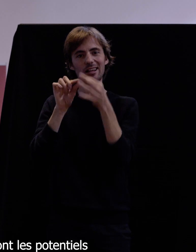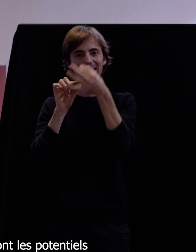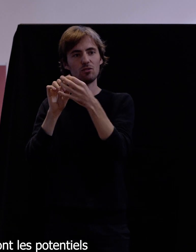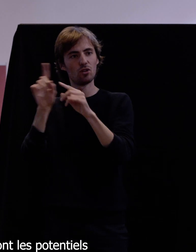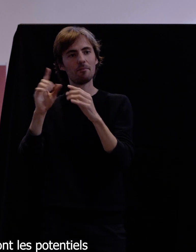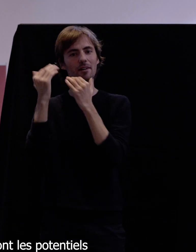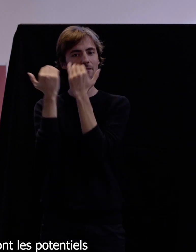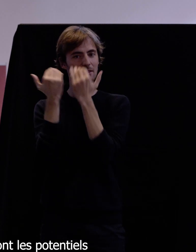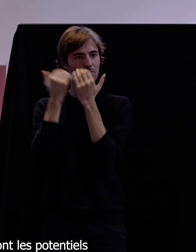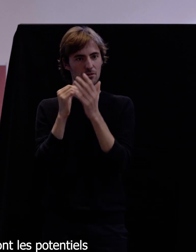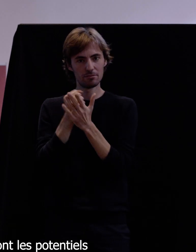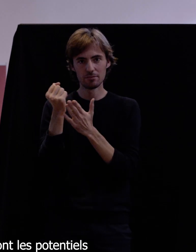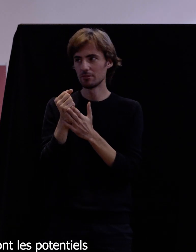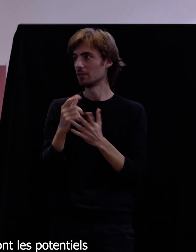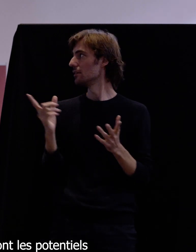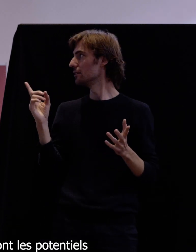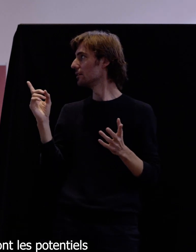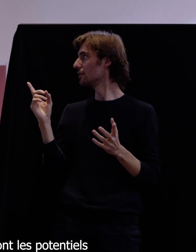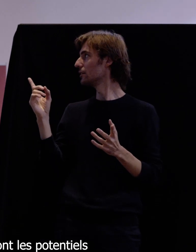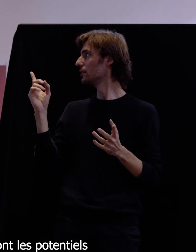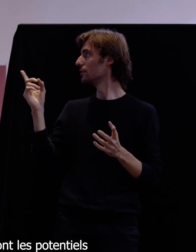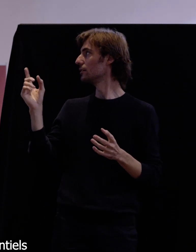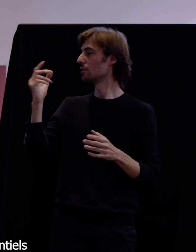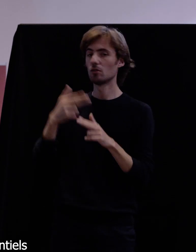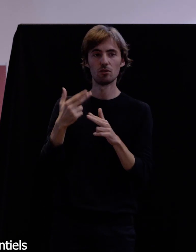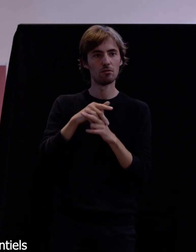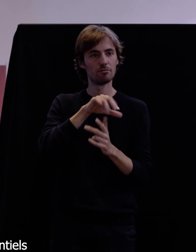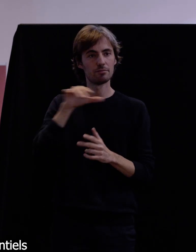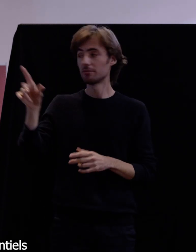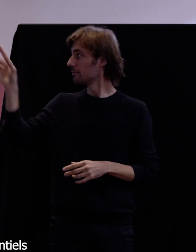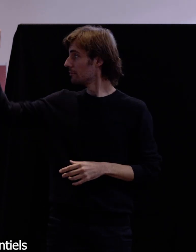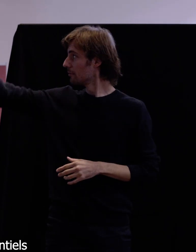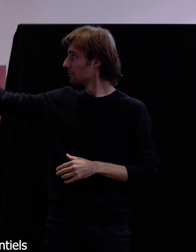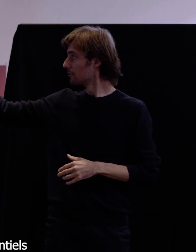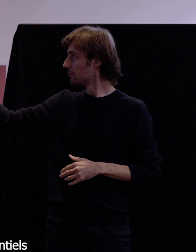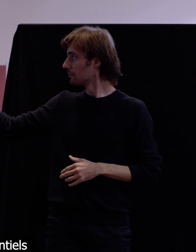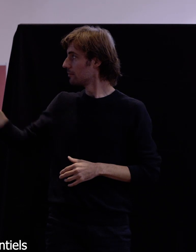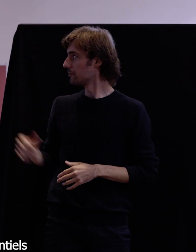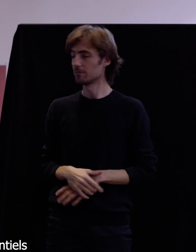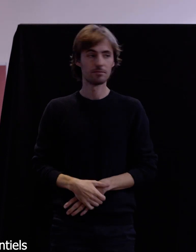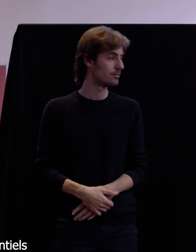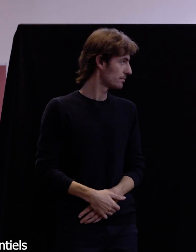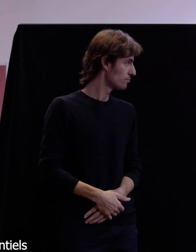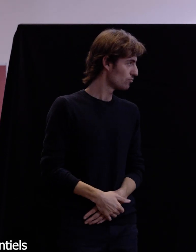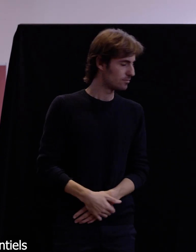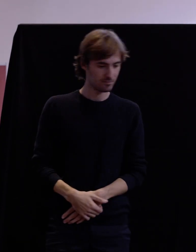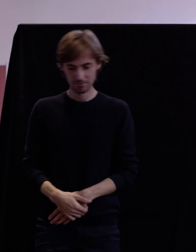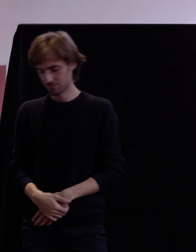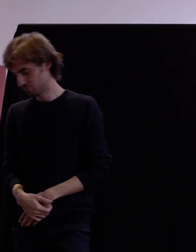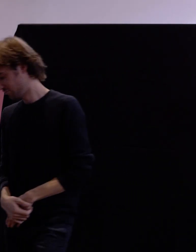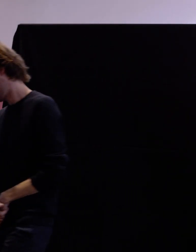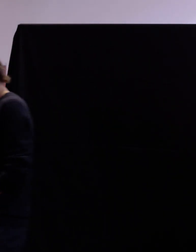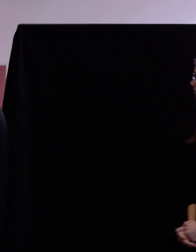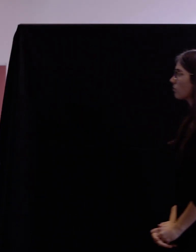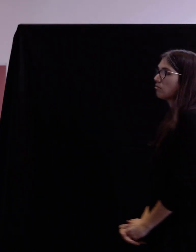en lui-même, qui sont les potentiels évoqués autolytiques myogéniques, les potentiels évoqués autolytiques utriculaires. Donc voilà, je